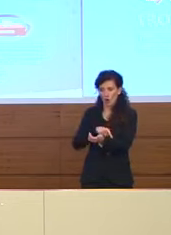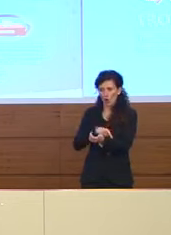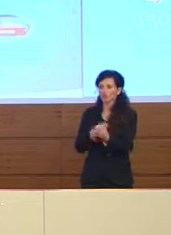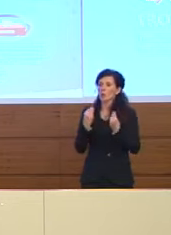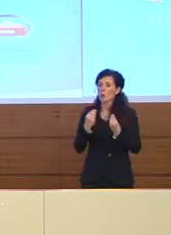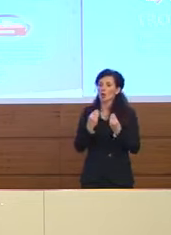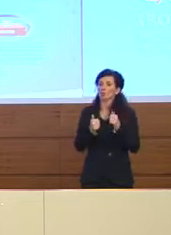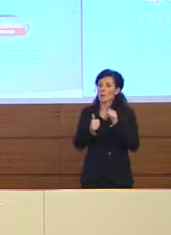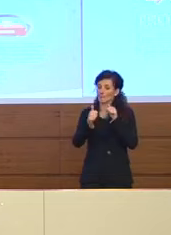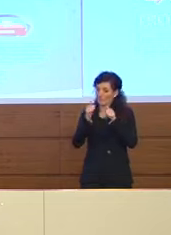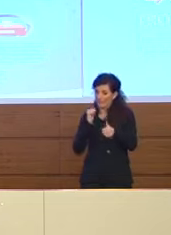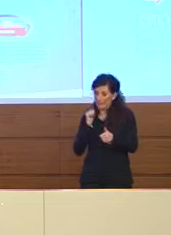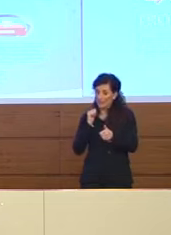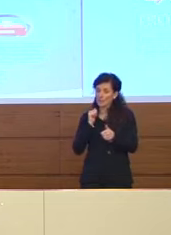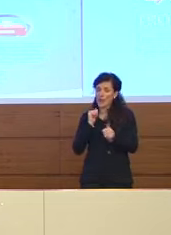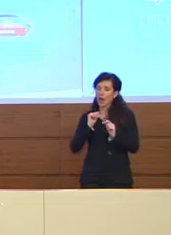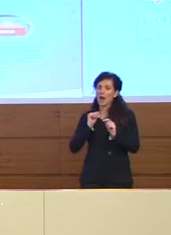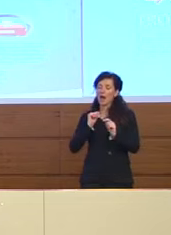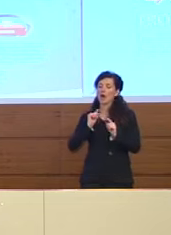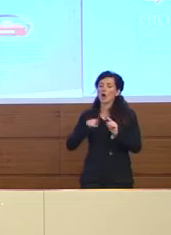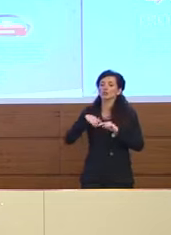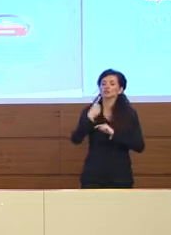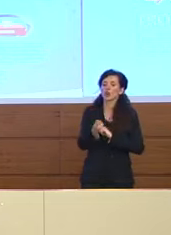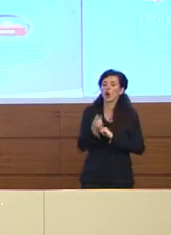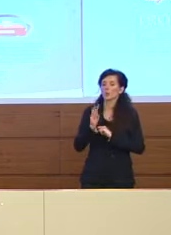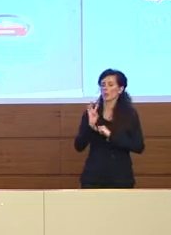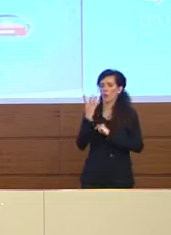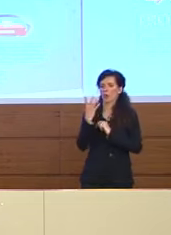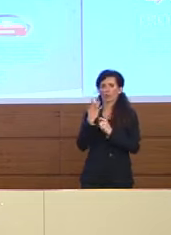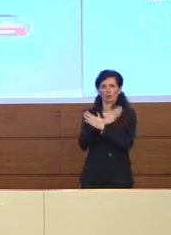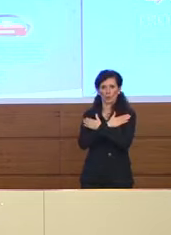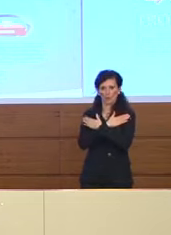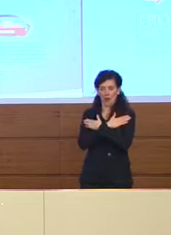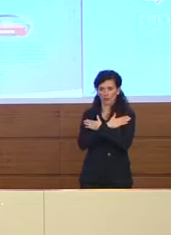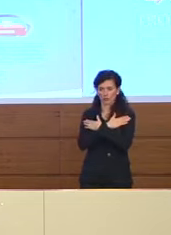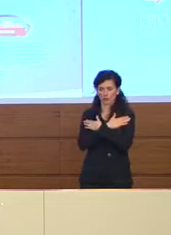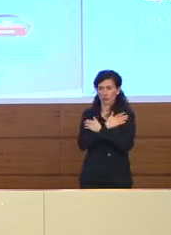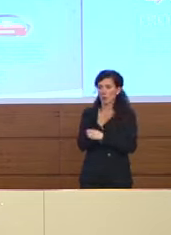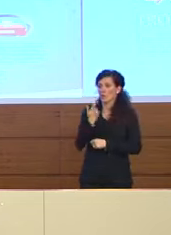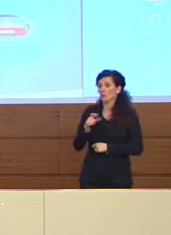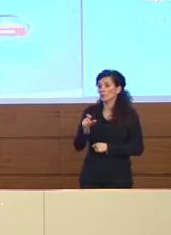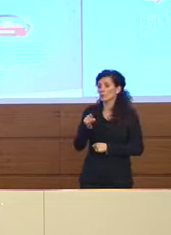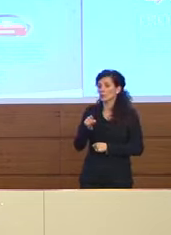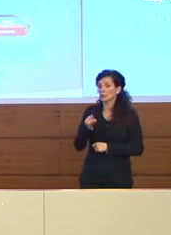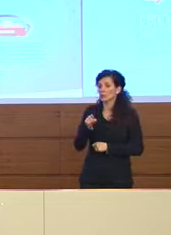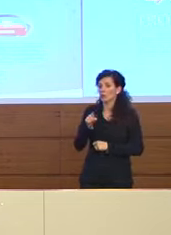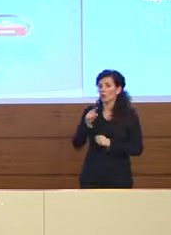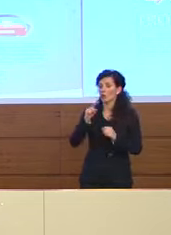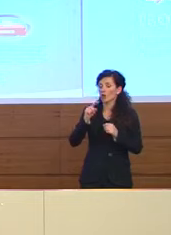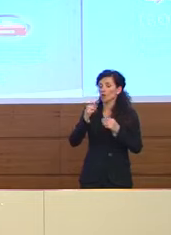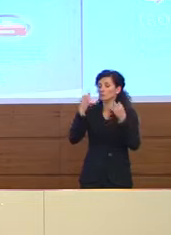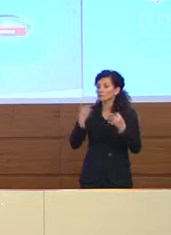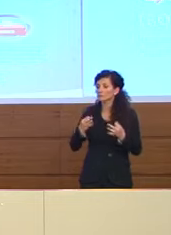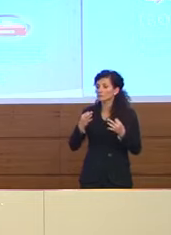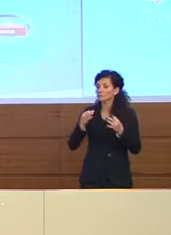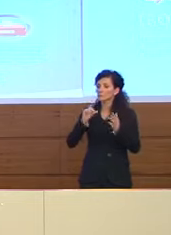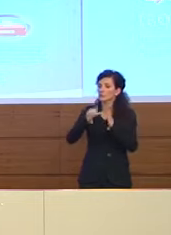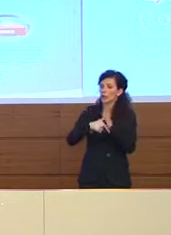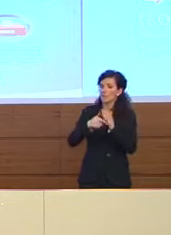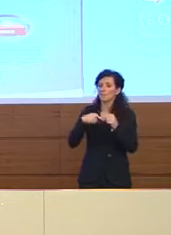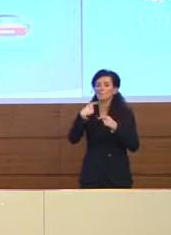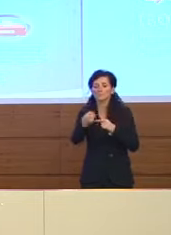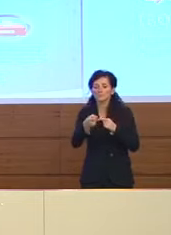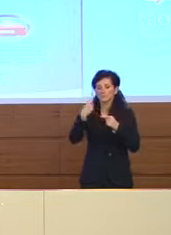il 4 maggio perché mi sembra che il timing non sia indifferente e poi per quanto